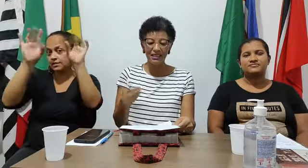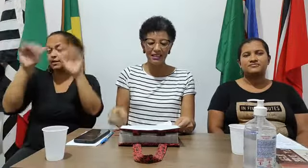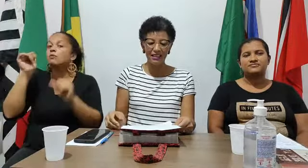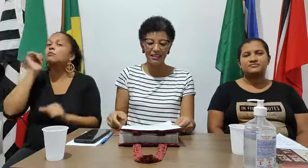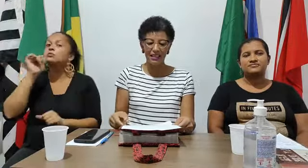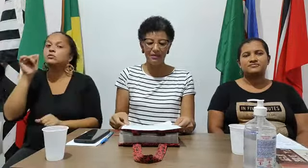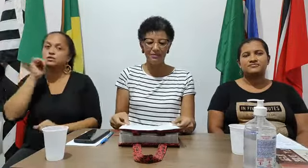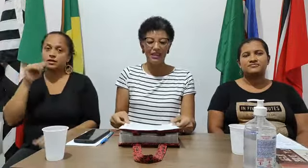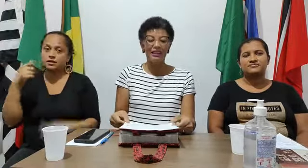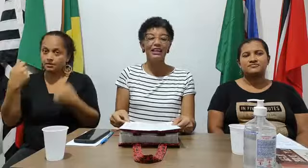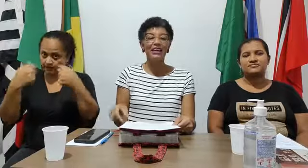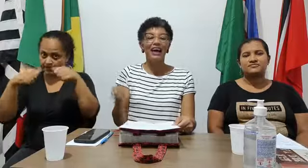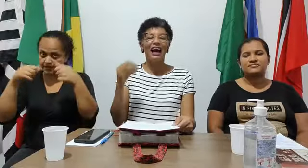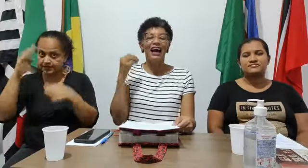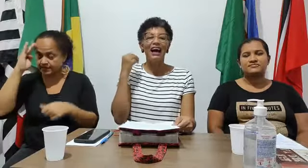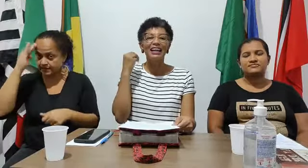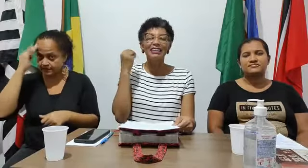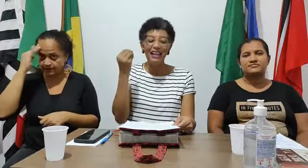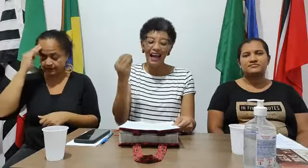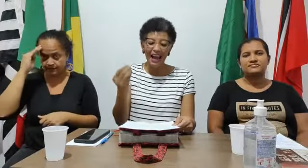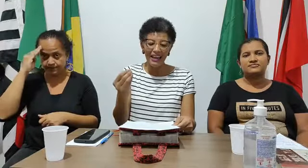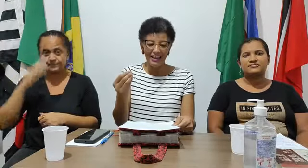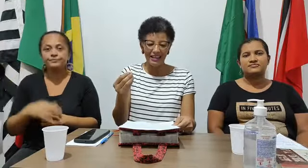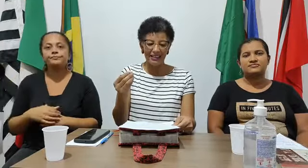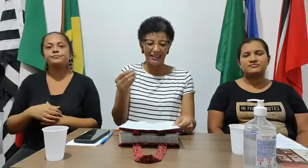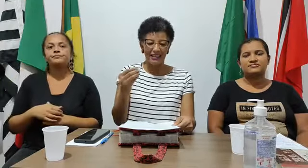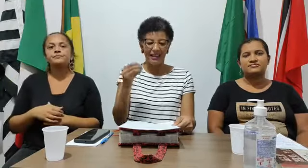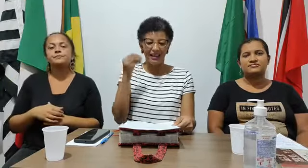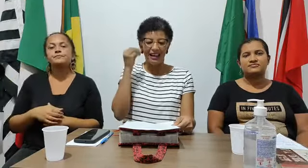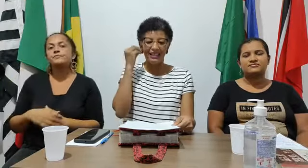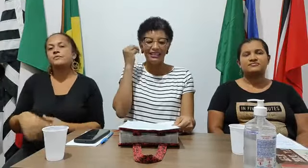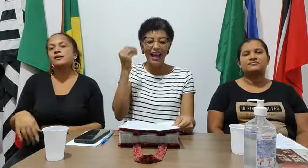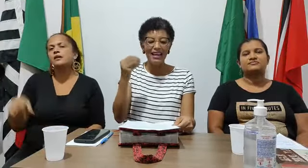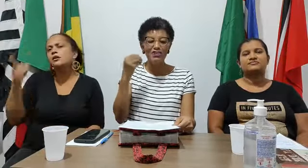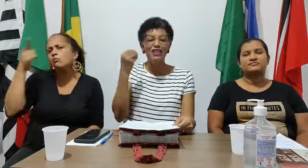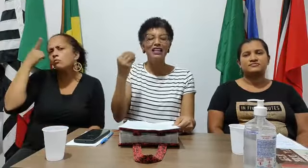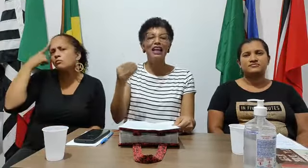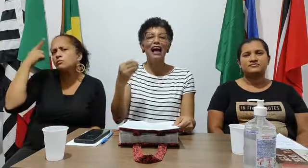precisa entender, que a ideia